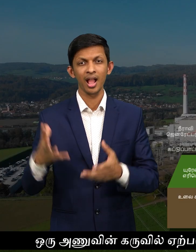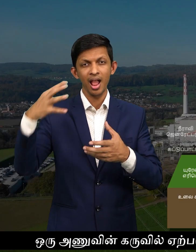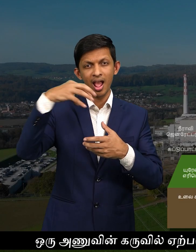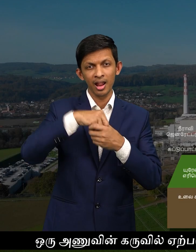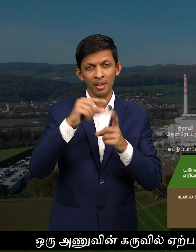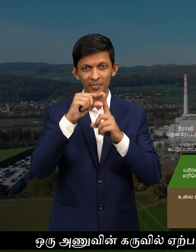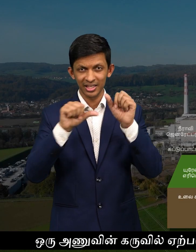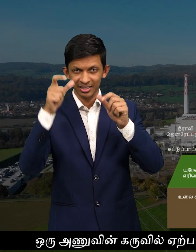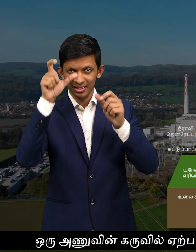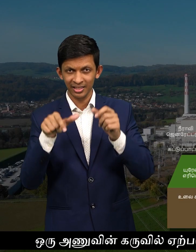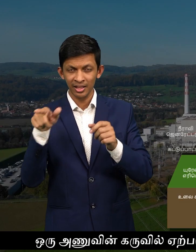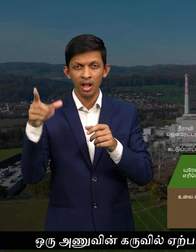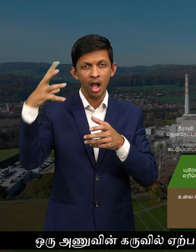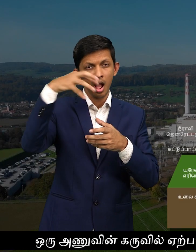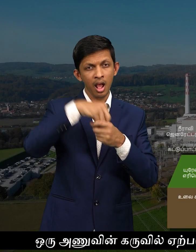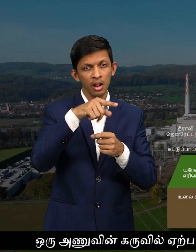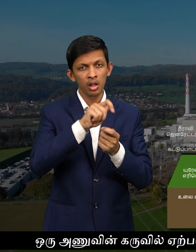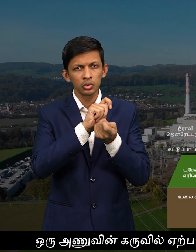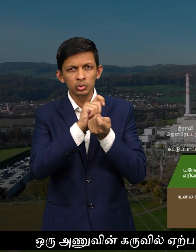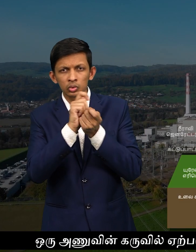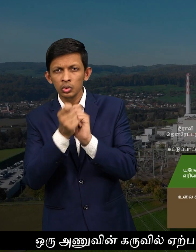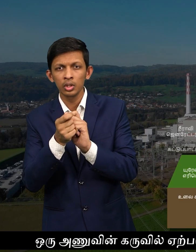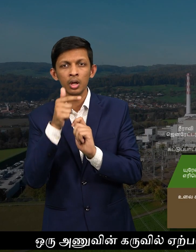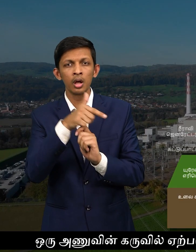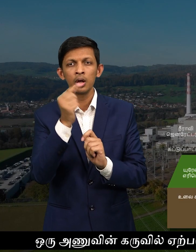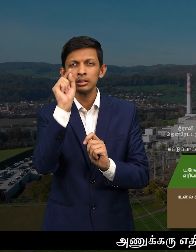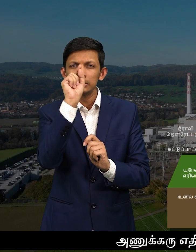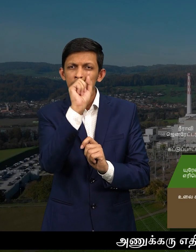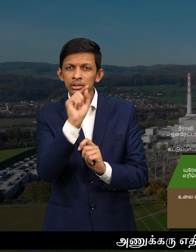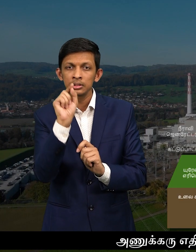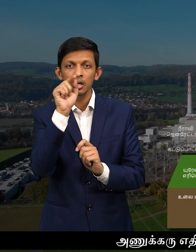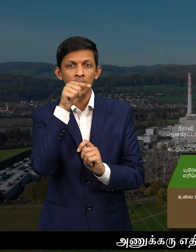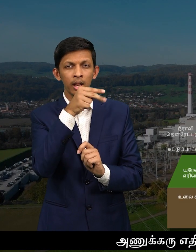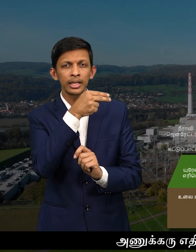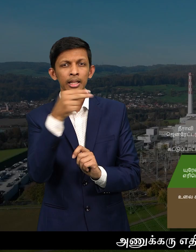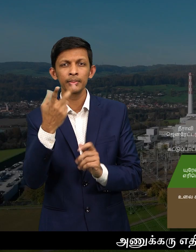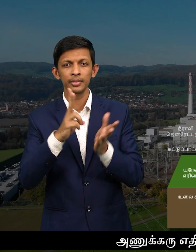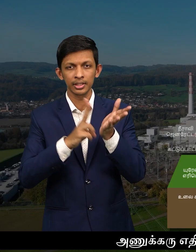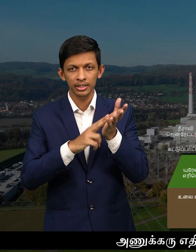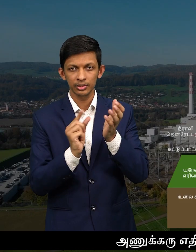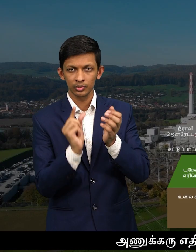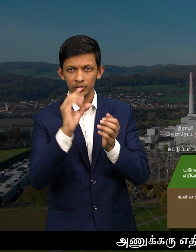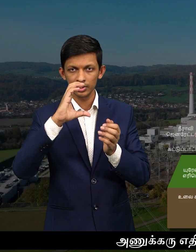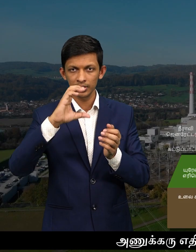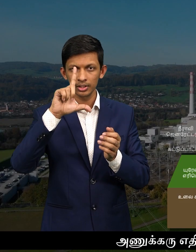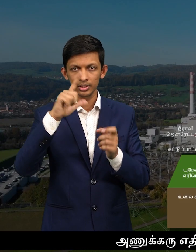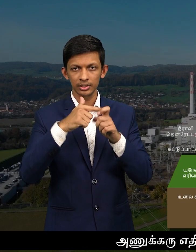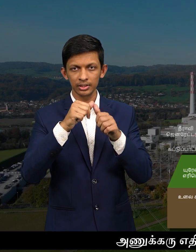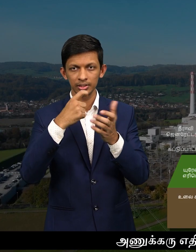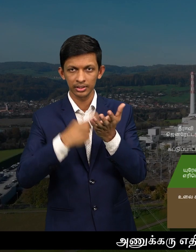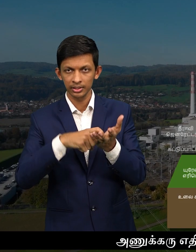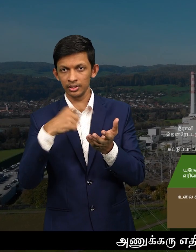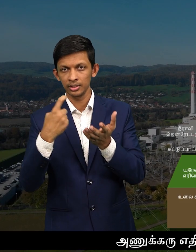ஒரு அணுவின் கருவில் ஏற்படும் மாற்றங்களை உள்ளடக்கிய உடல் எதிர்வினை அணுக்கரு எதிர்வினை என்று அழைக்கப்படுகிறது.